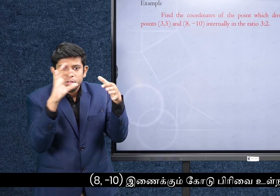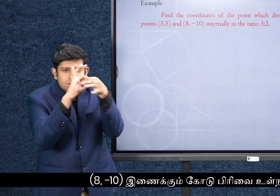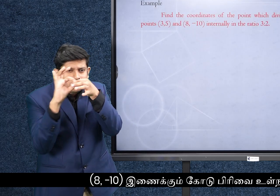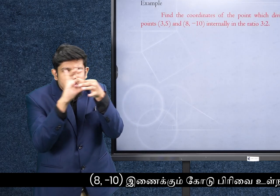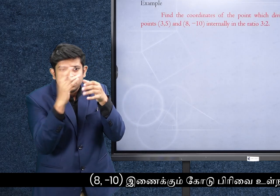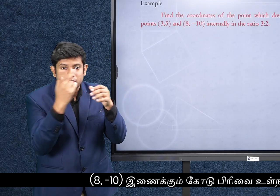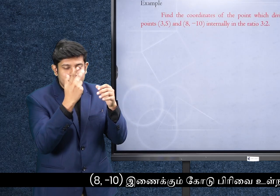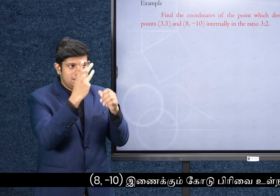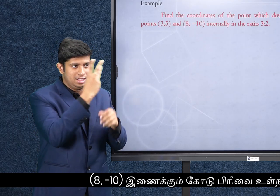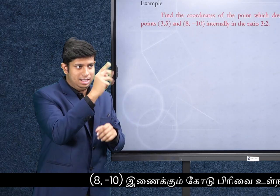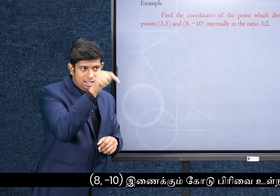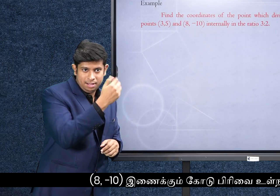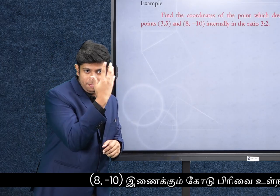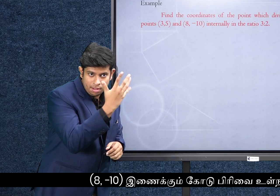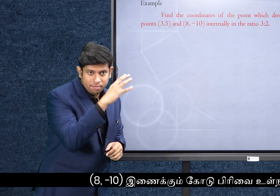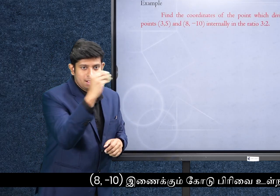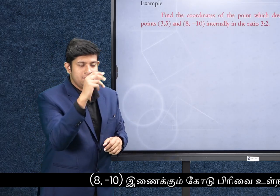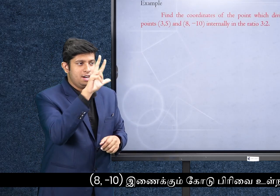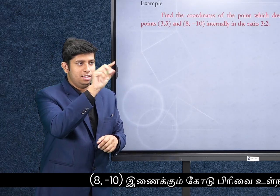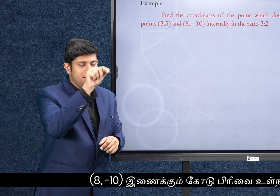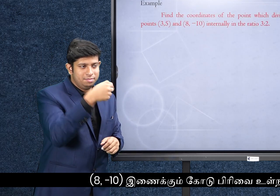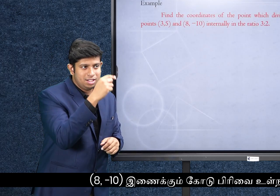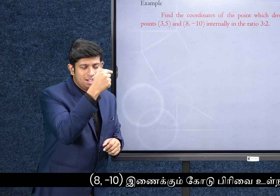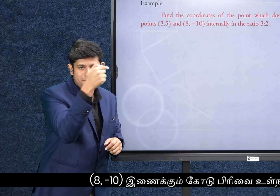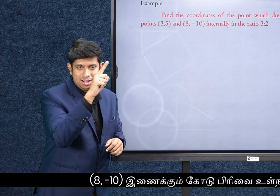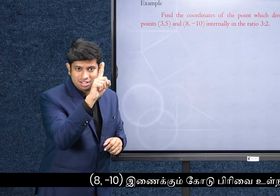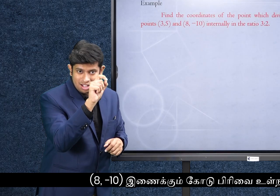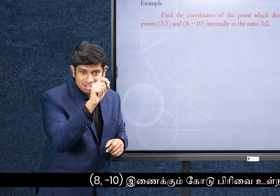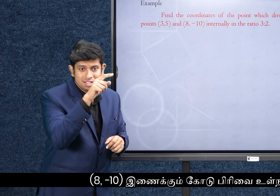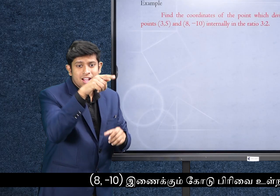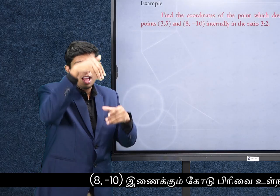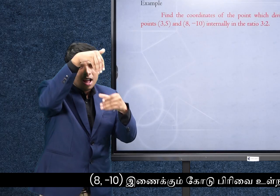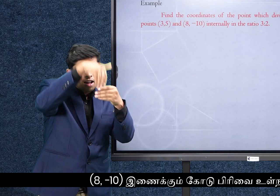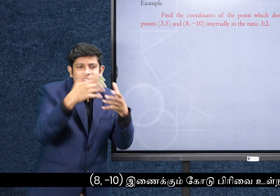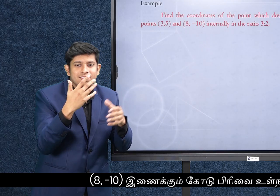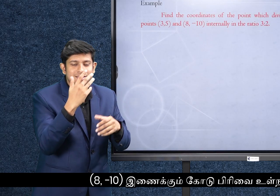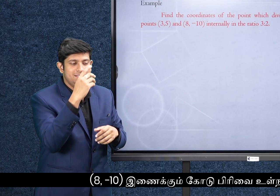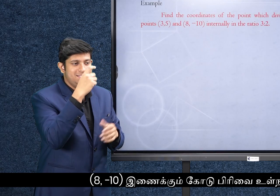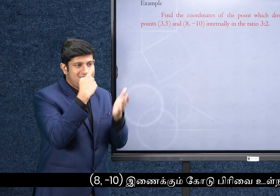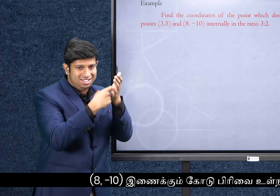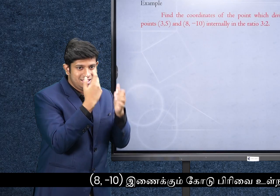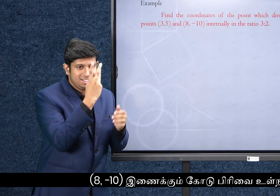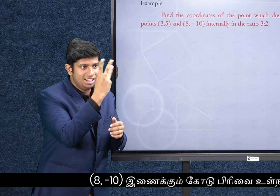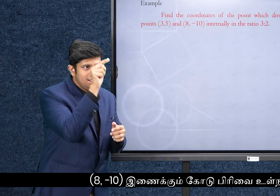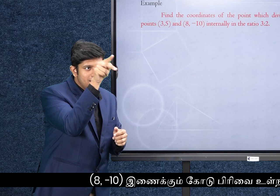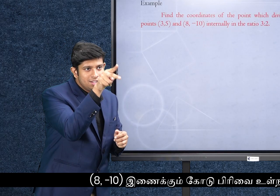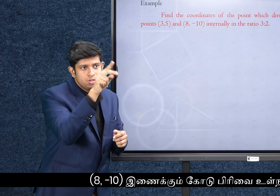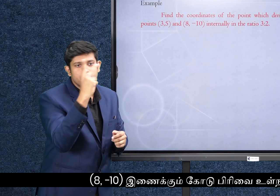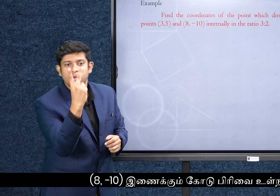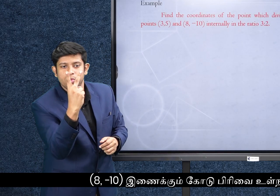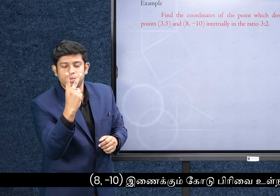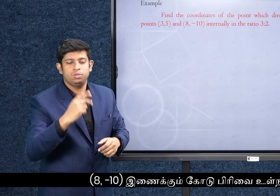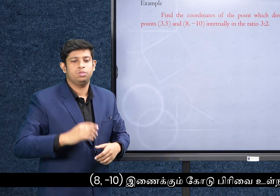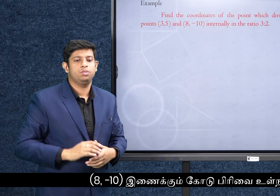கழித்தல் 10 இணைக்கும் கோடு பிரிவை உள்நாட்டில் 3 அரைப்புள்ளி 2 விகிதத்தில் பிரிக்கும்